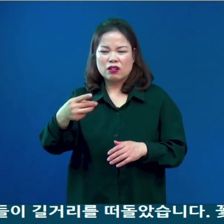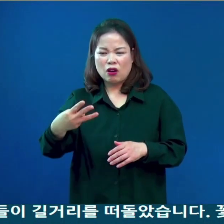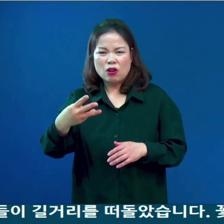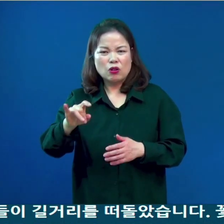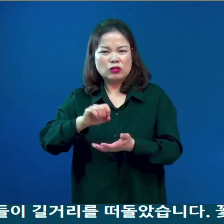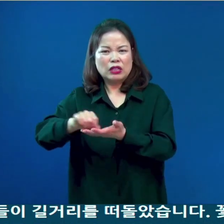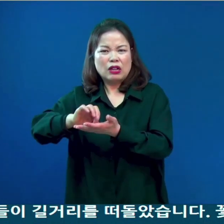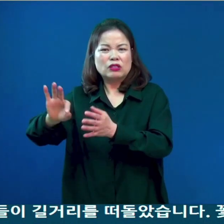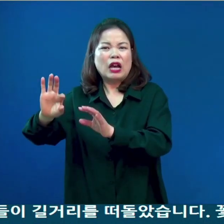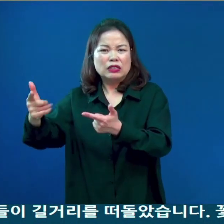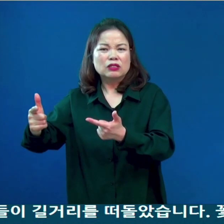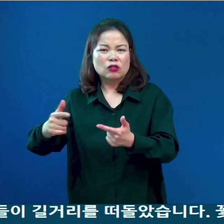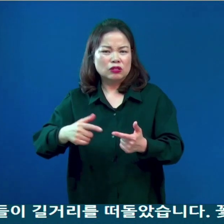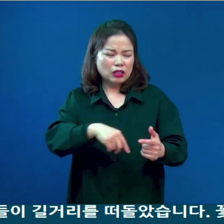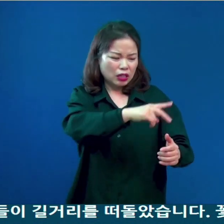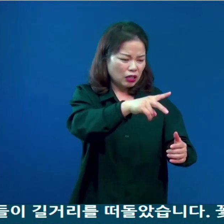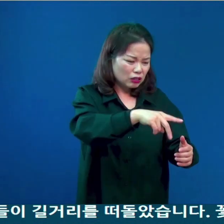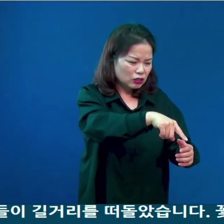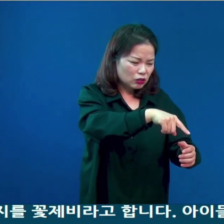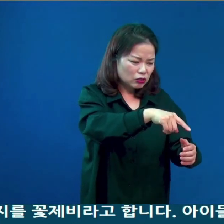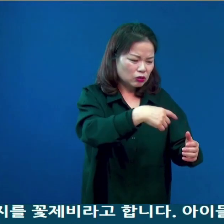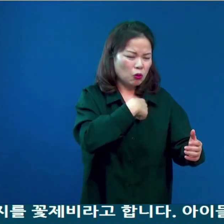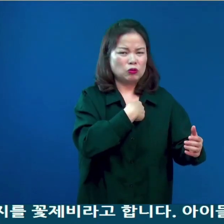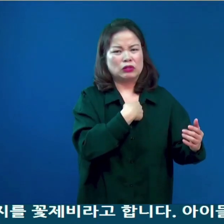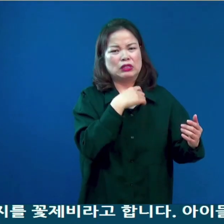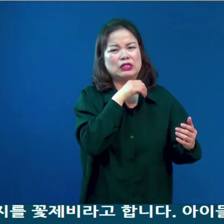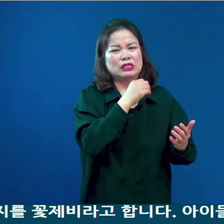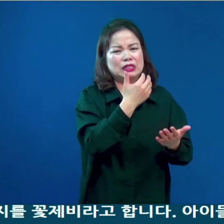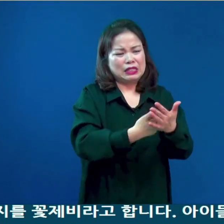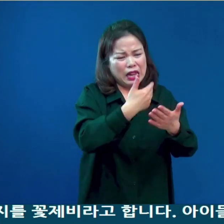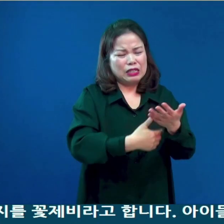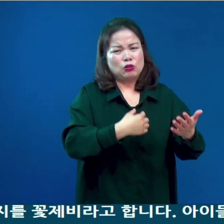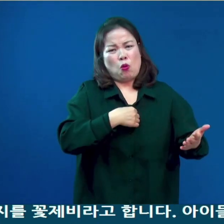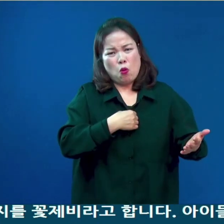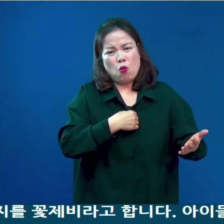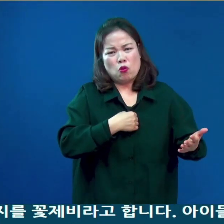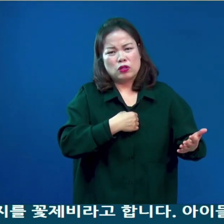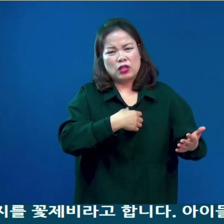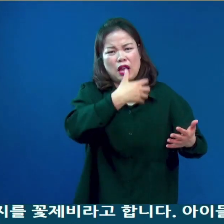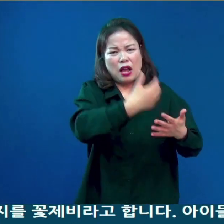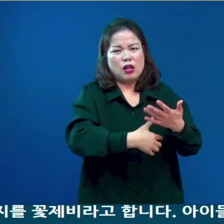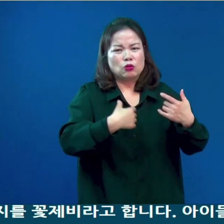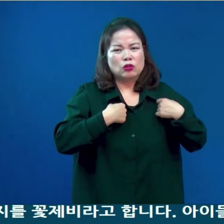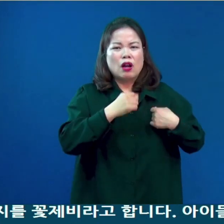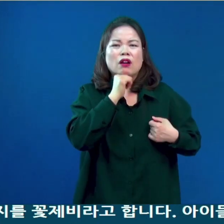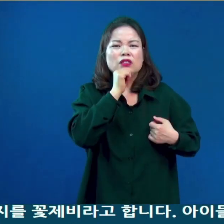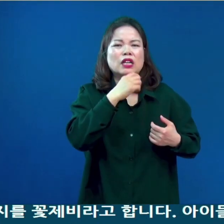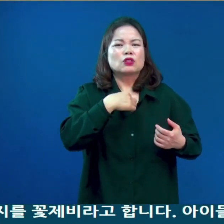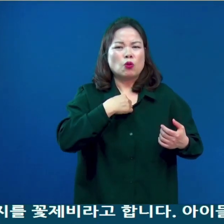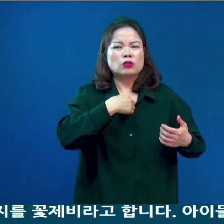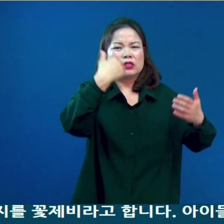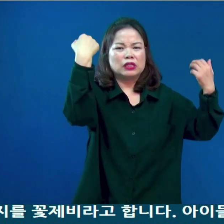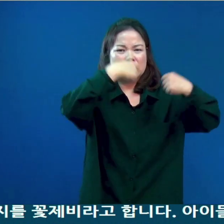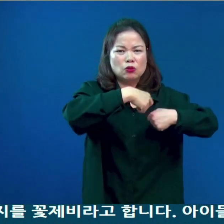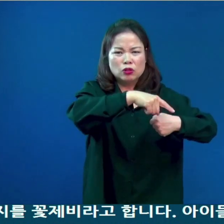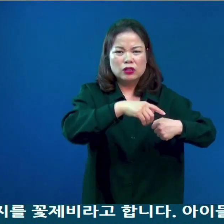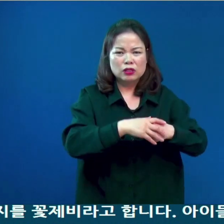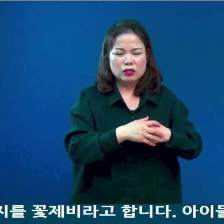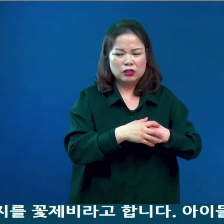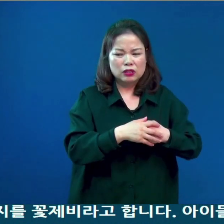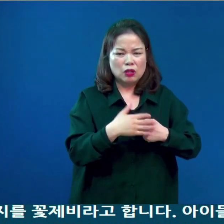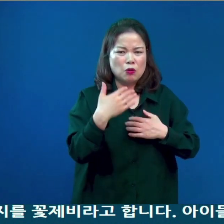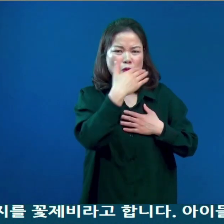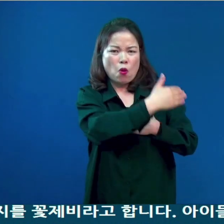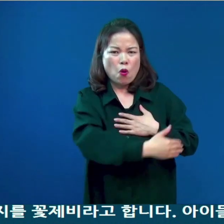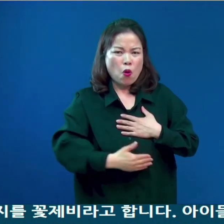가지고 벗겨보니까 그 뒤에가 다 이 정도의 이런 큰 이게 멍울이라고 하나요?